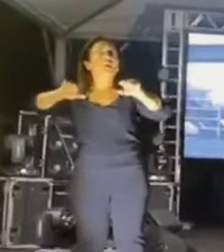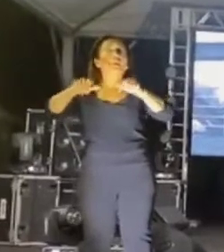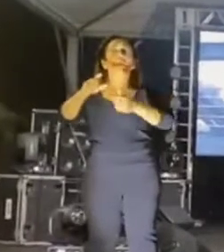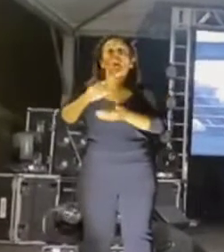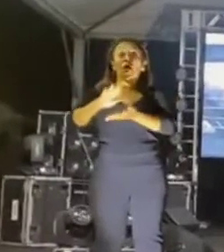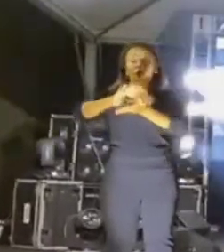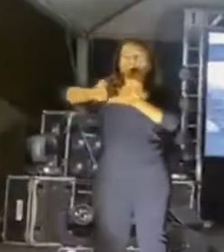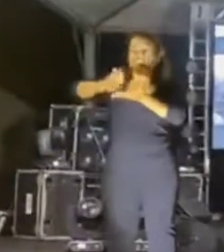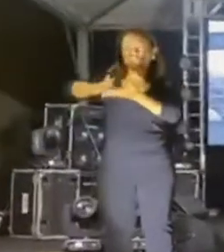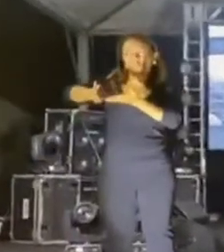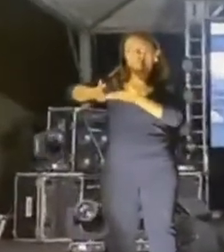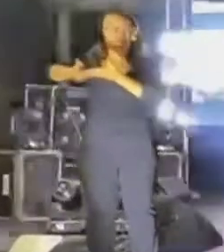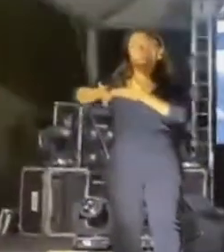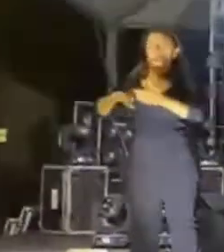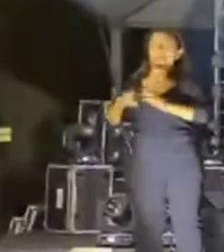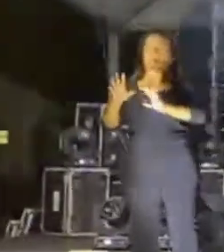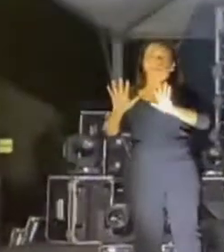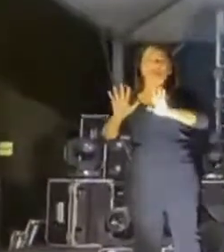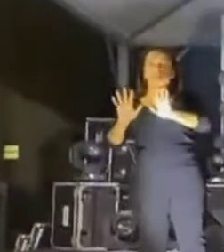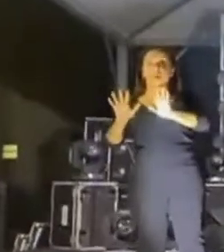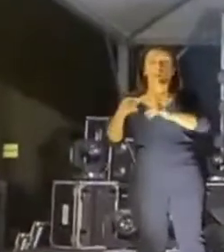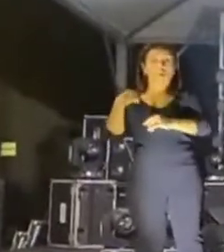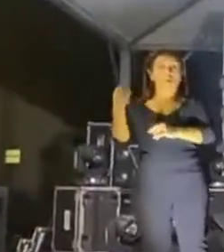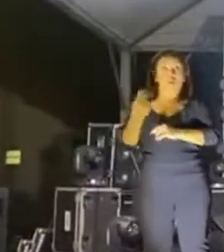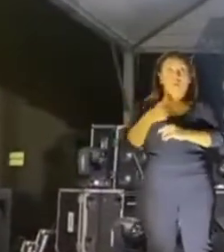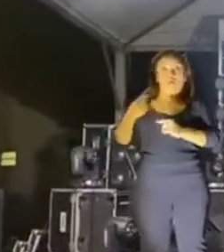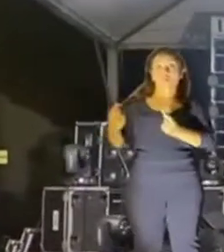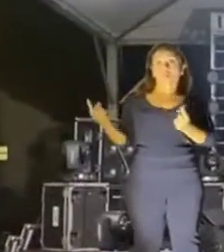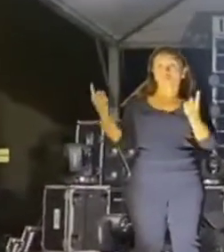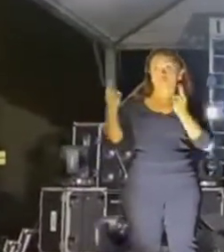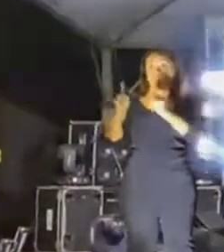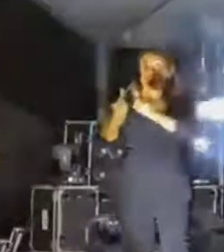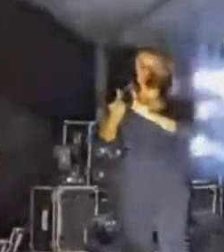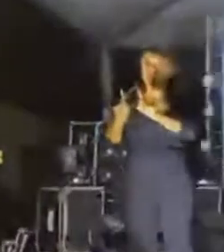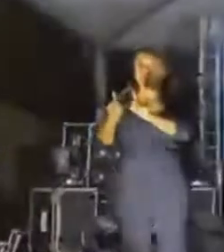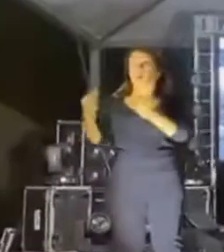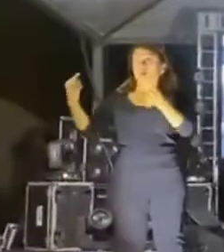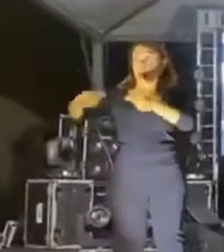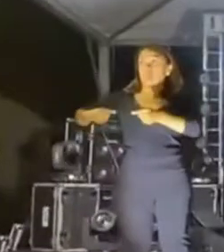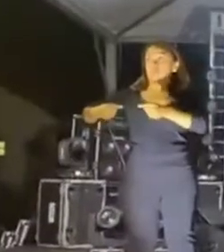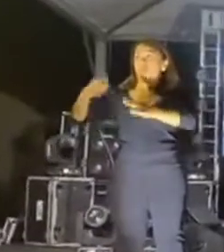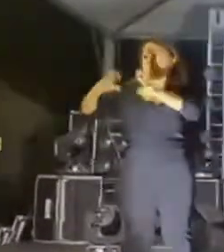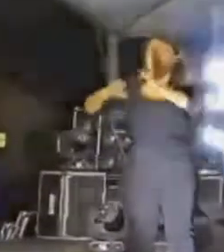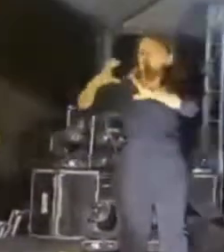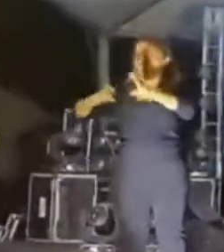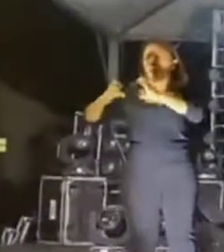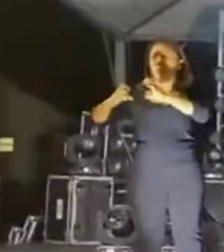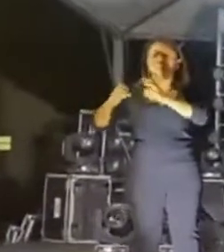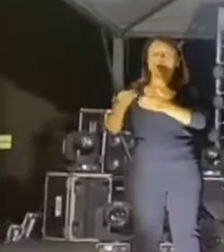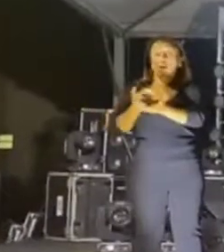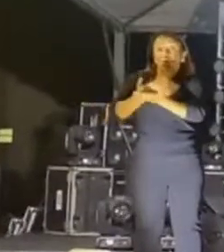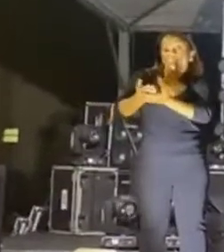tirar esse paradigma de a gente vai encontrar outra gangue, outro grupo, né? E brigar. Eles fizeram a